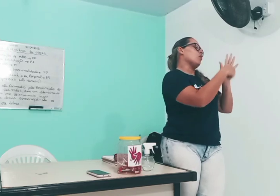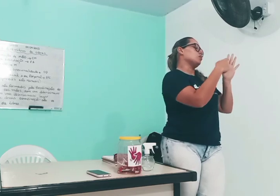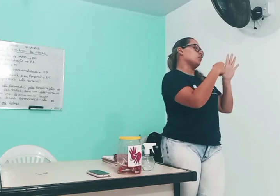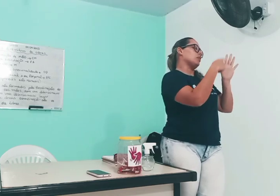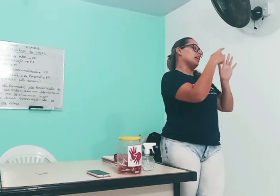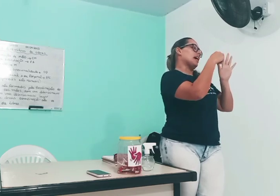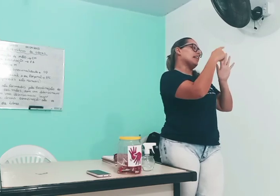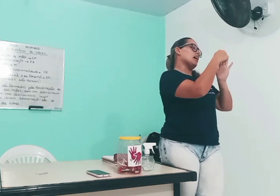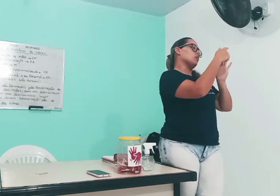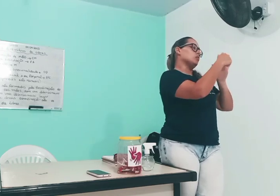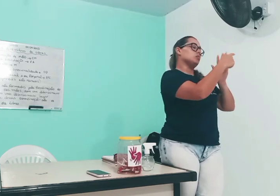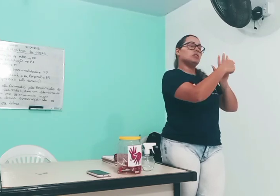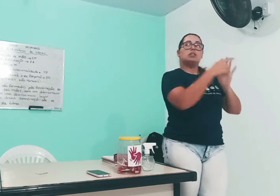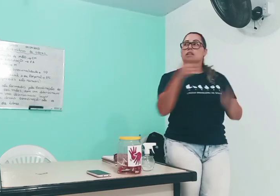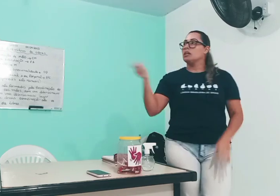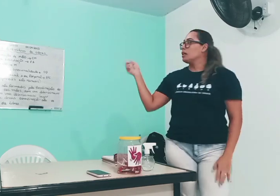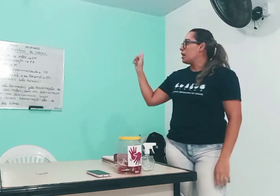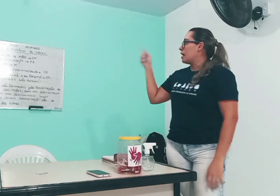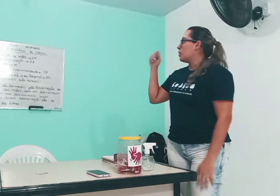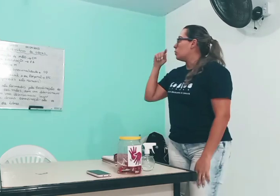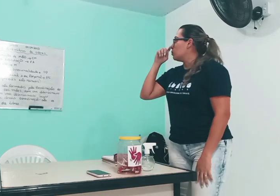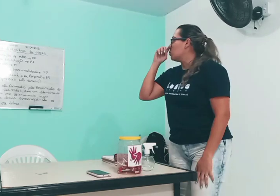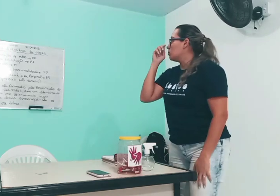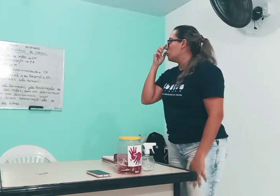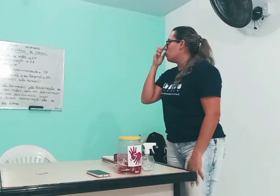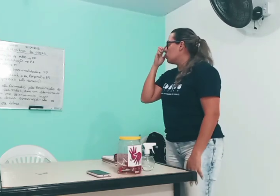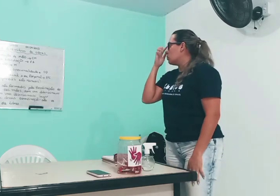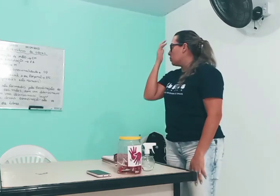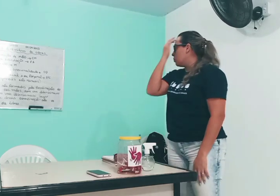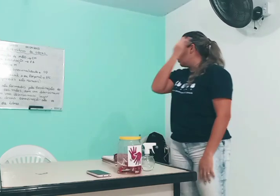pontos, porque cada um é